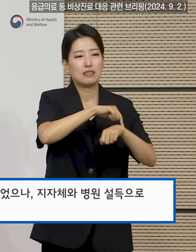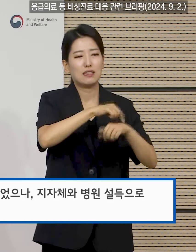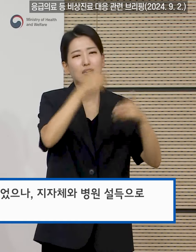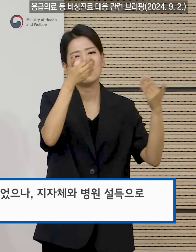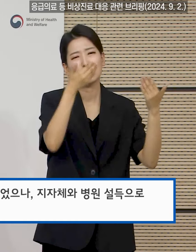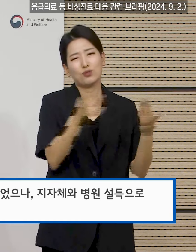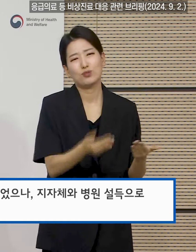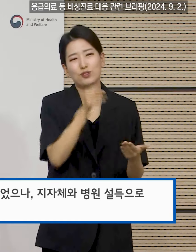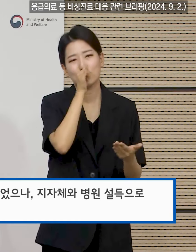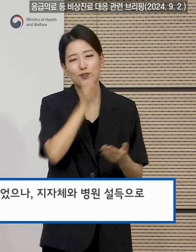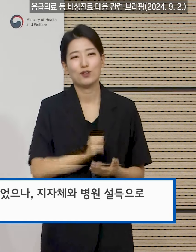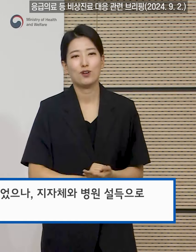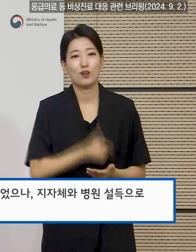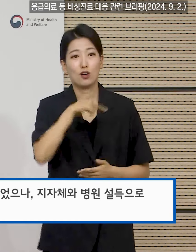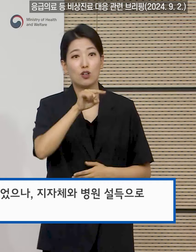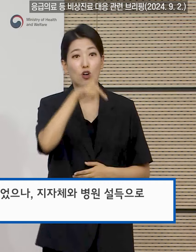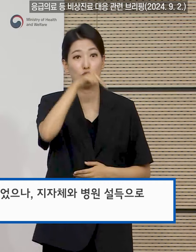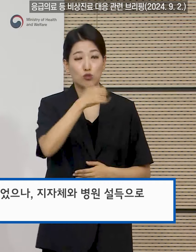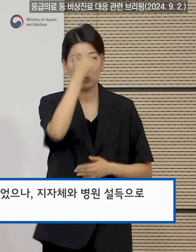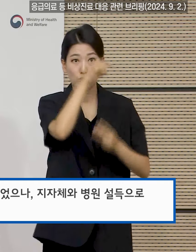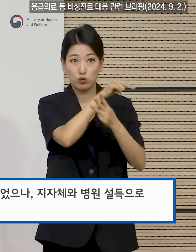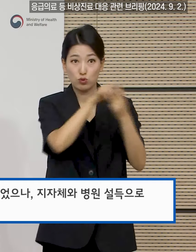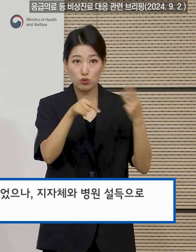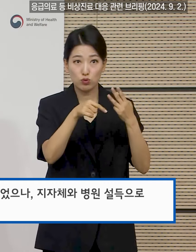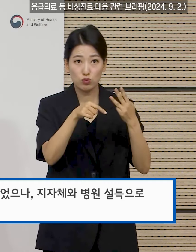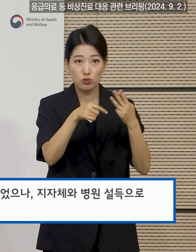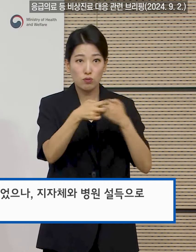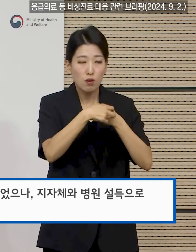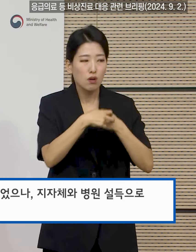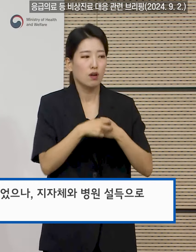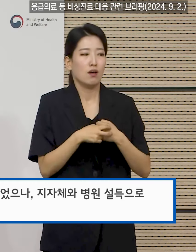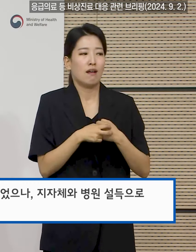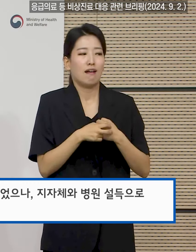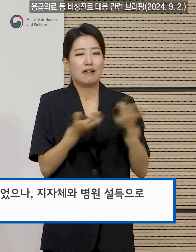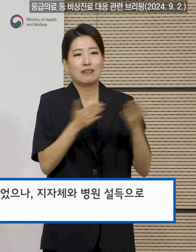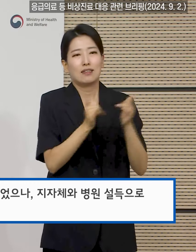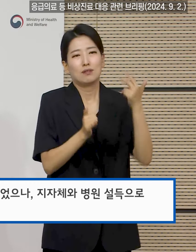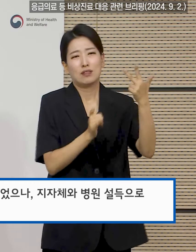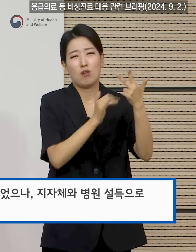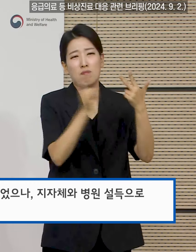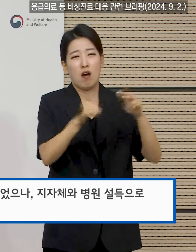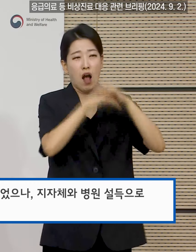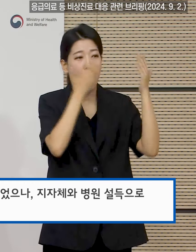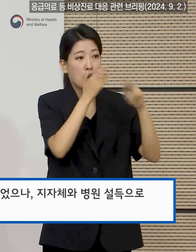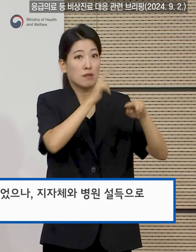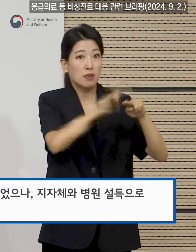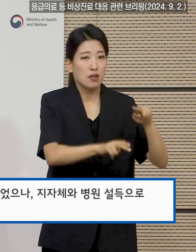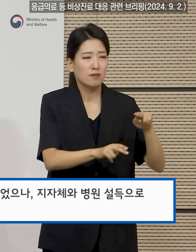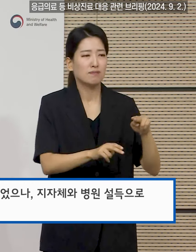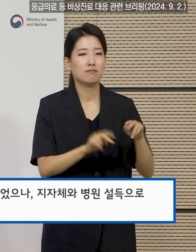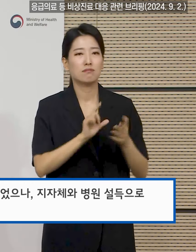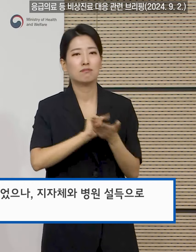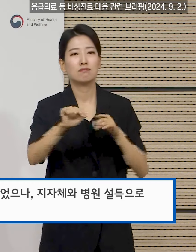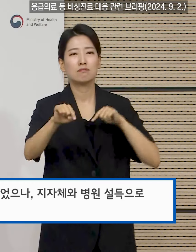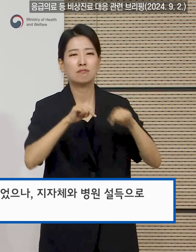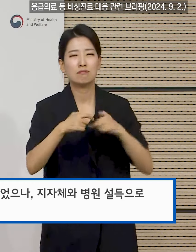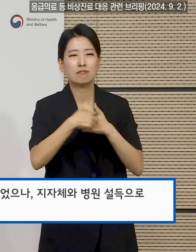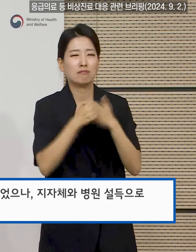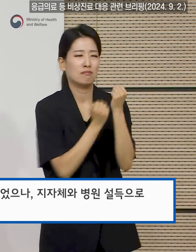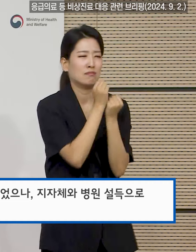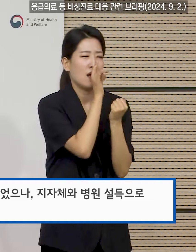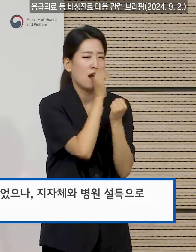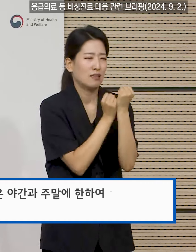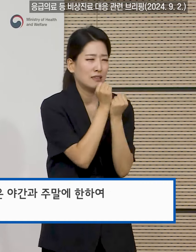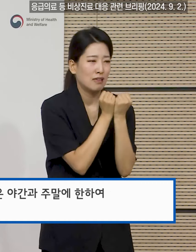건국대 충주병원은 총 7명이 전원 사직 예정이었으나 지자체와 병원 설득으로 2명이